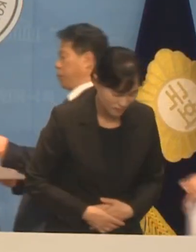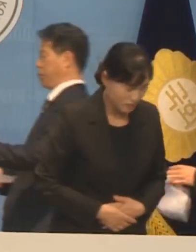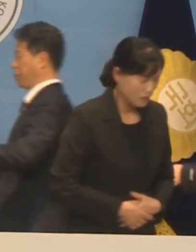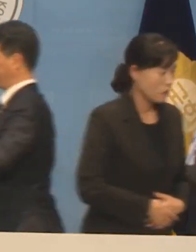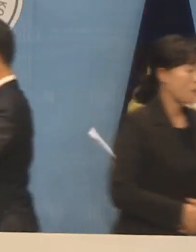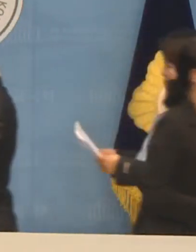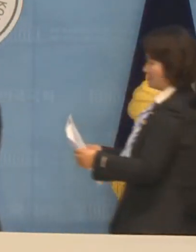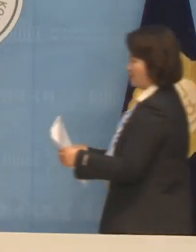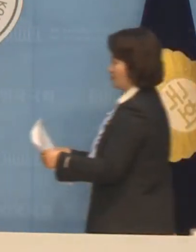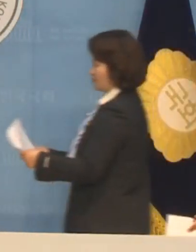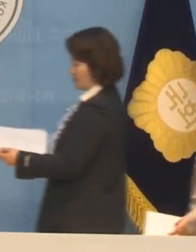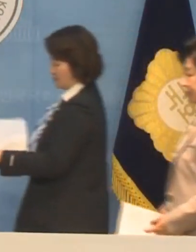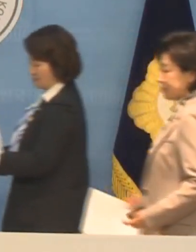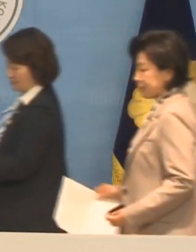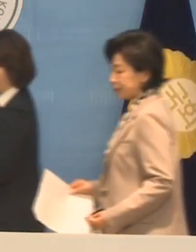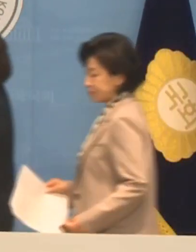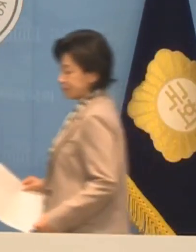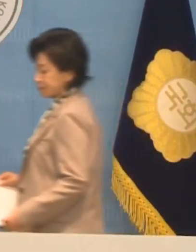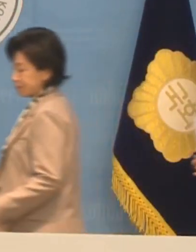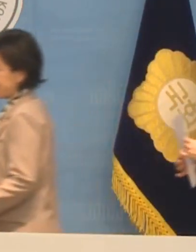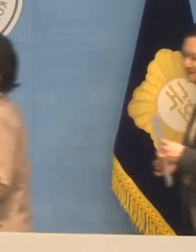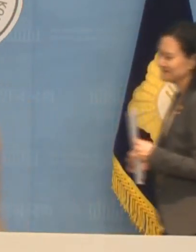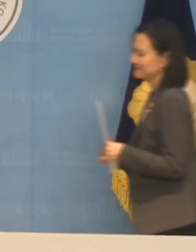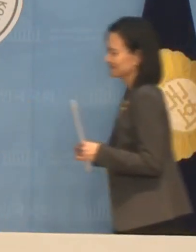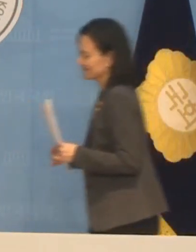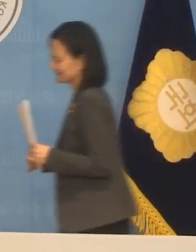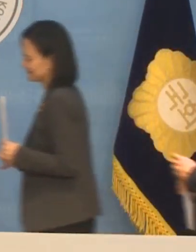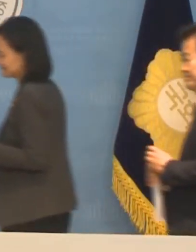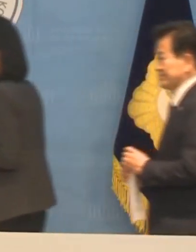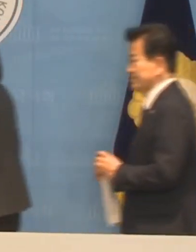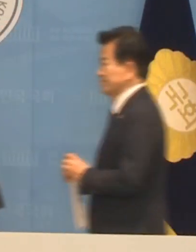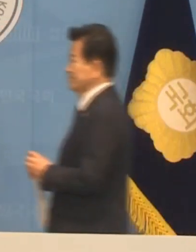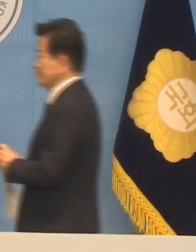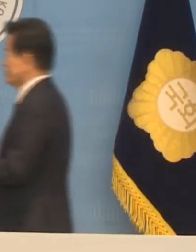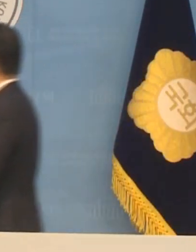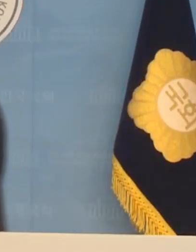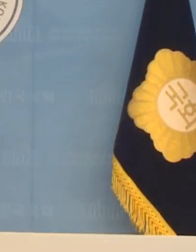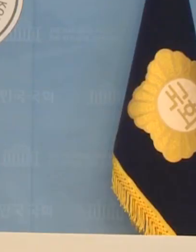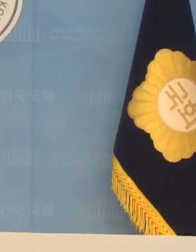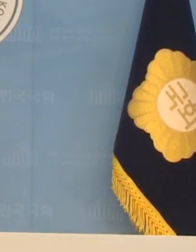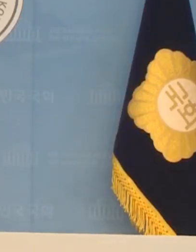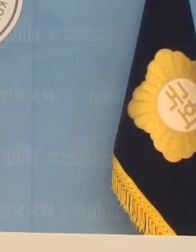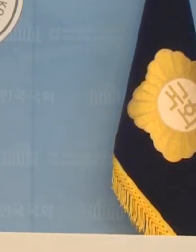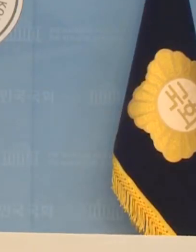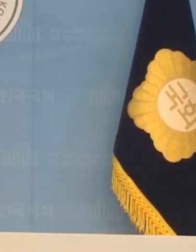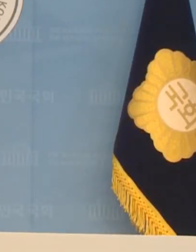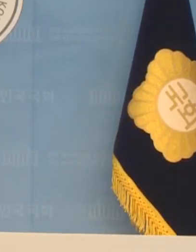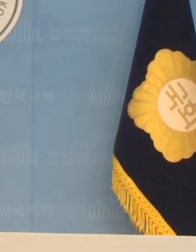고생했습니다.